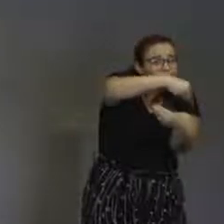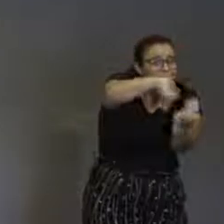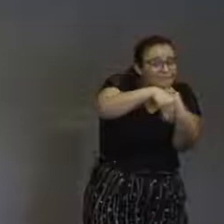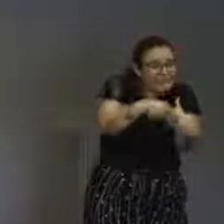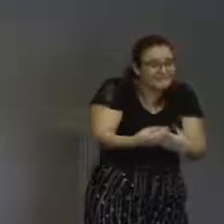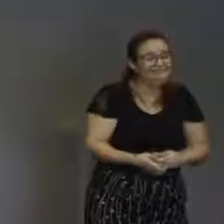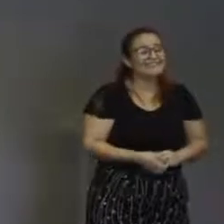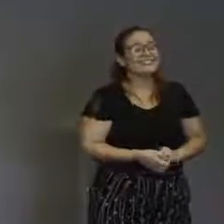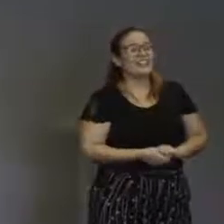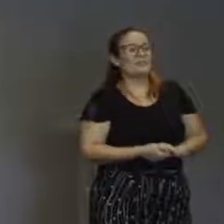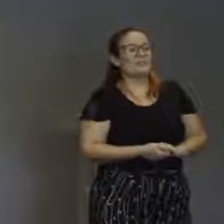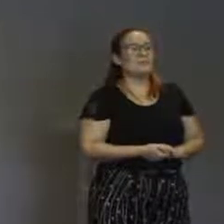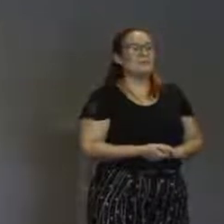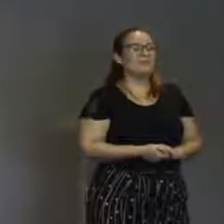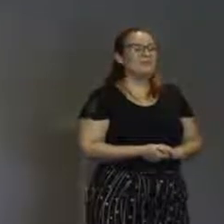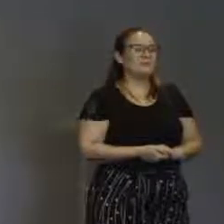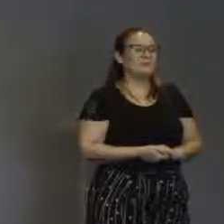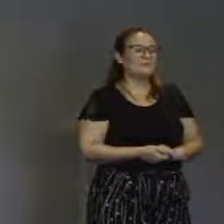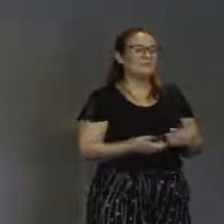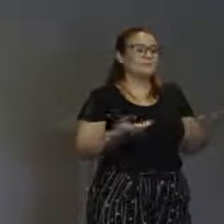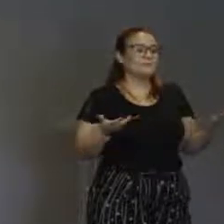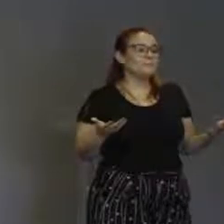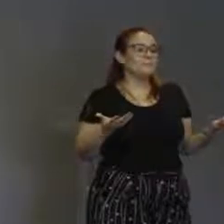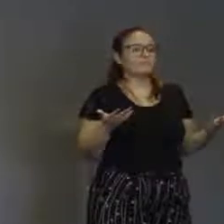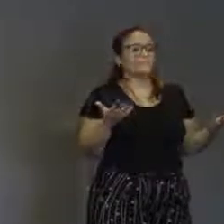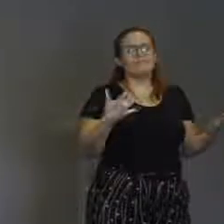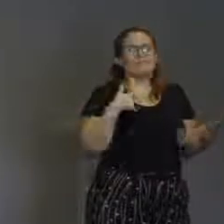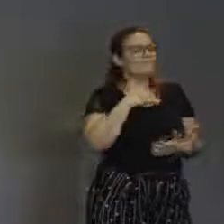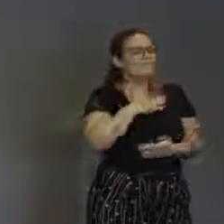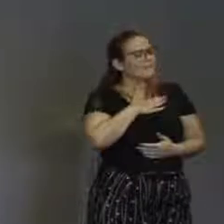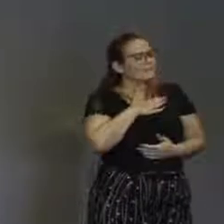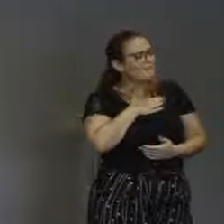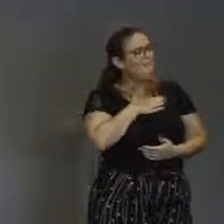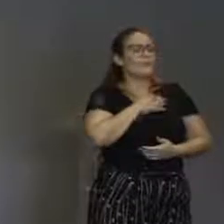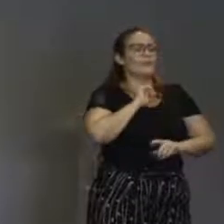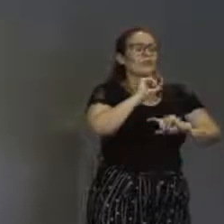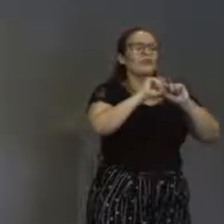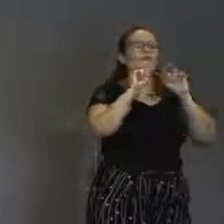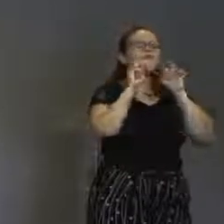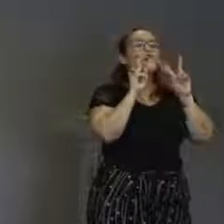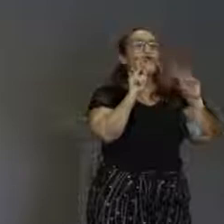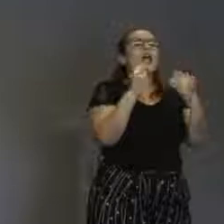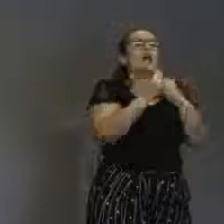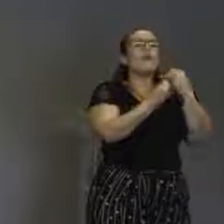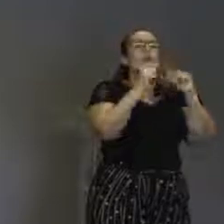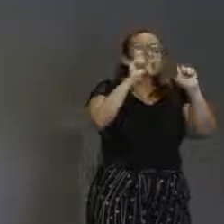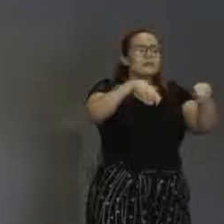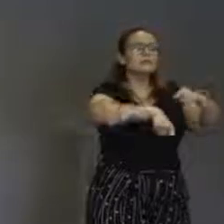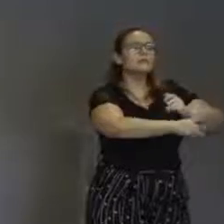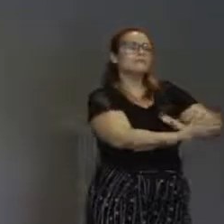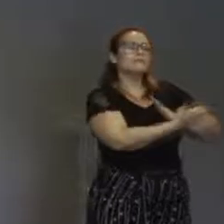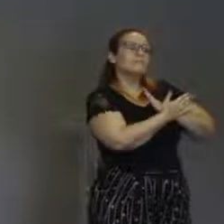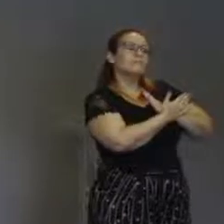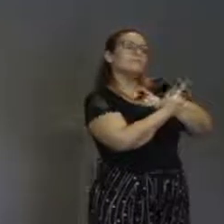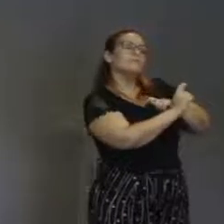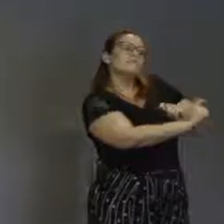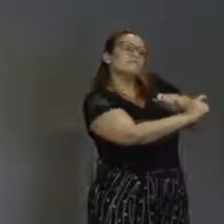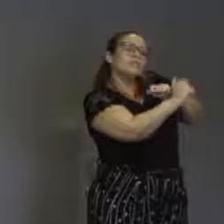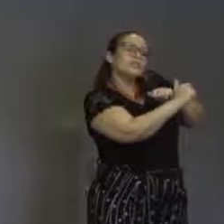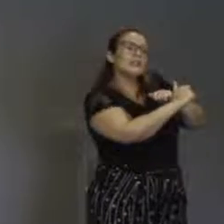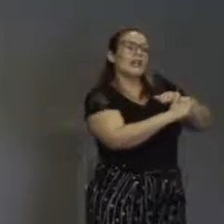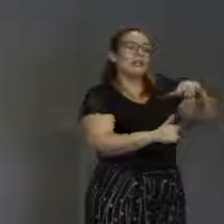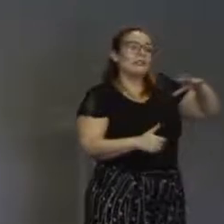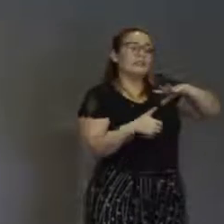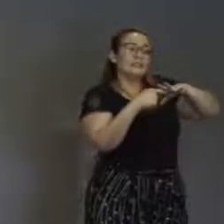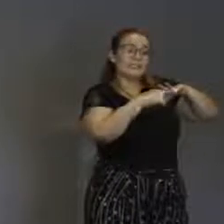Unidas, e é muito gostoso ver como a gente pode se beneficiar disso para algo que a cidade já surge